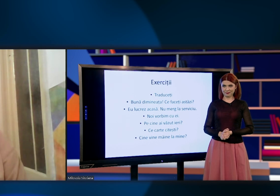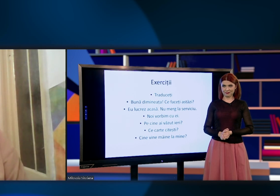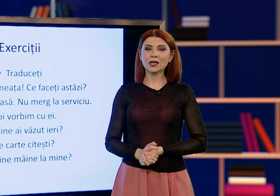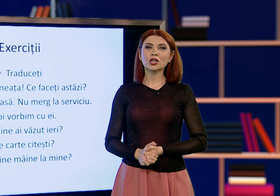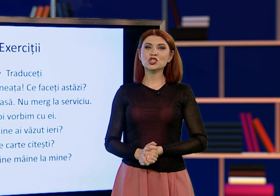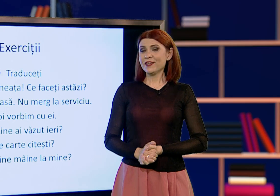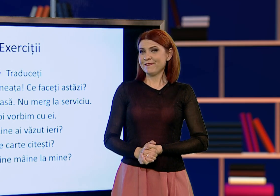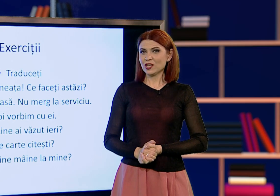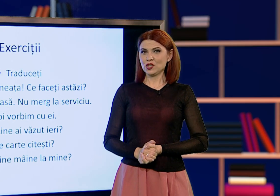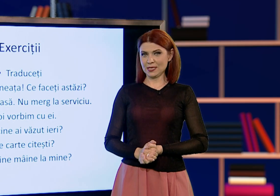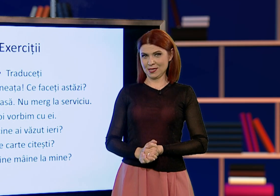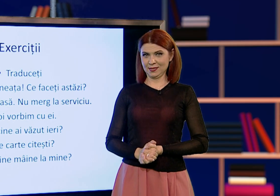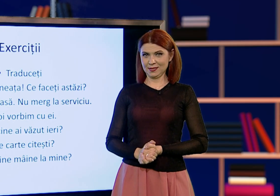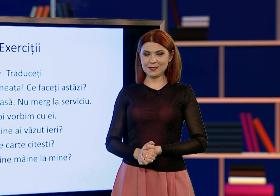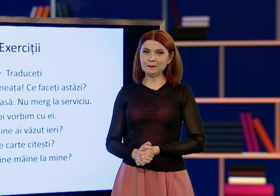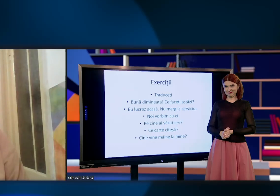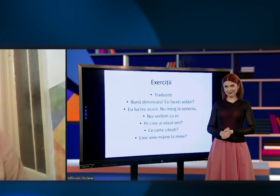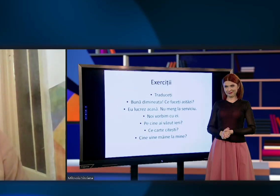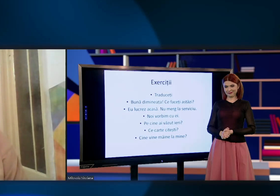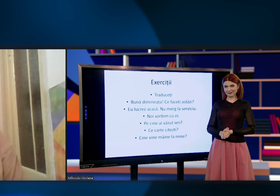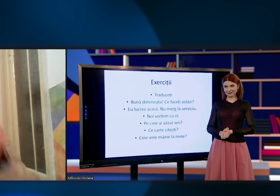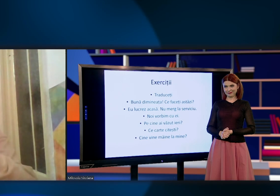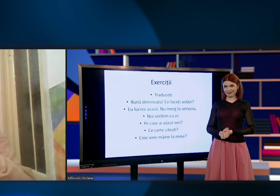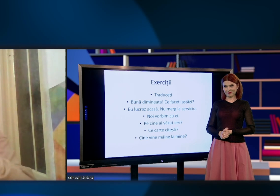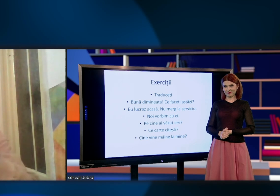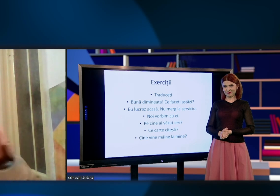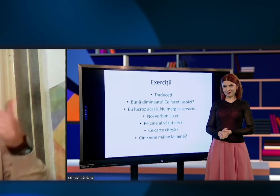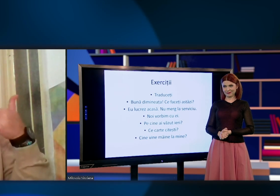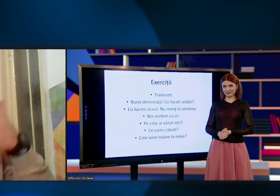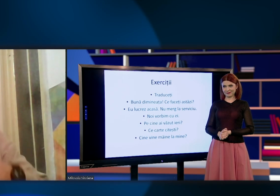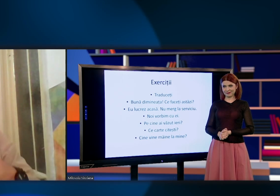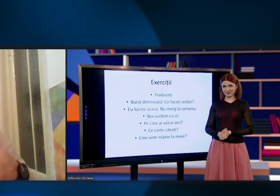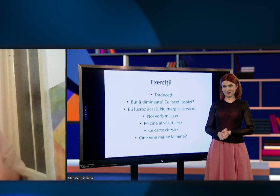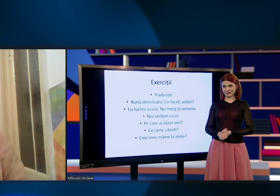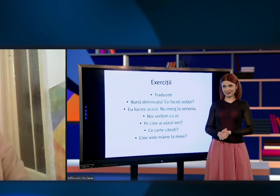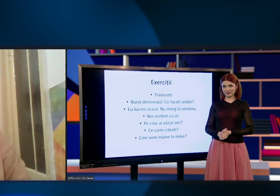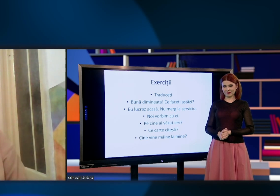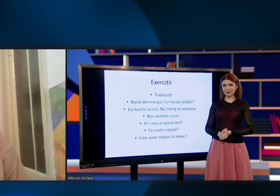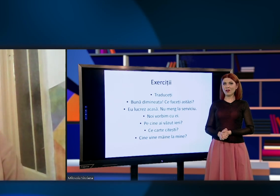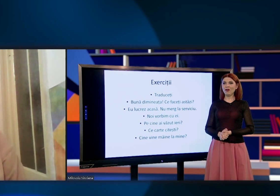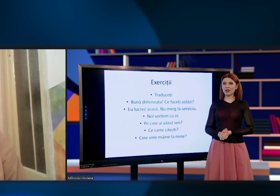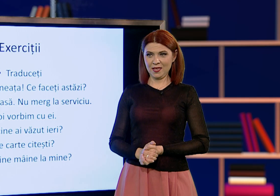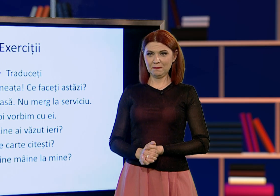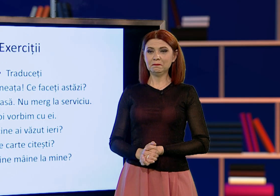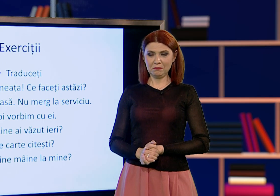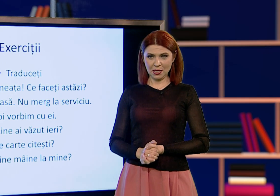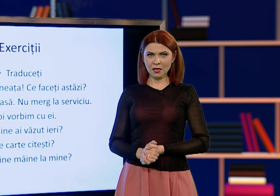Ce faceți astăzi Ce faceți astăzi Ok bine